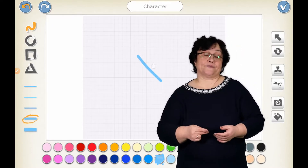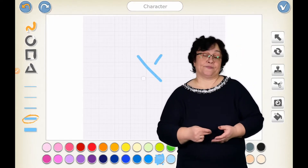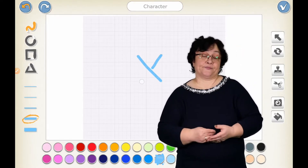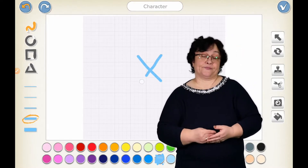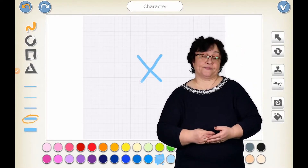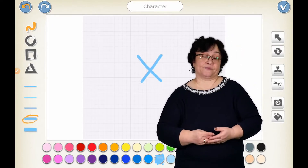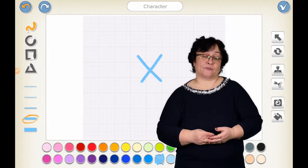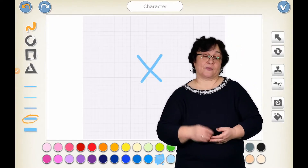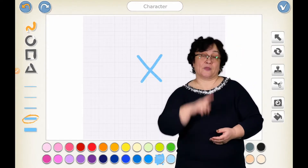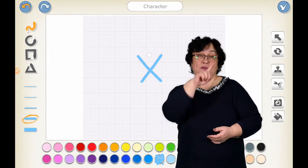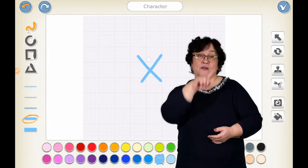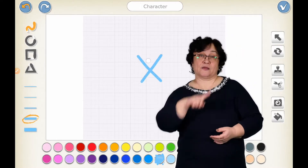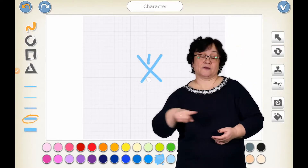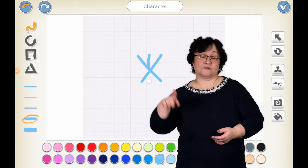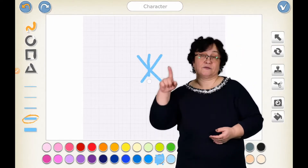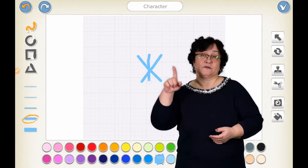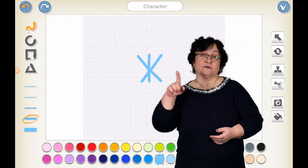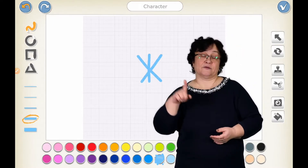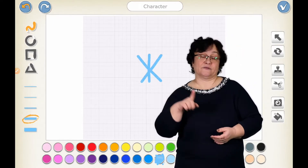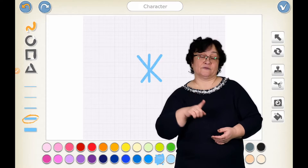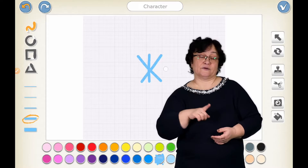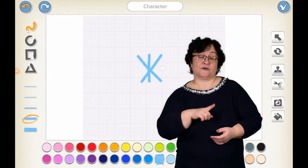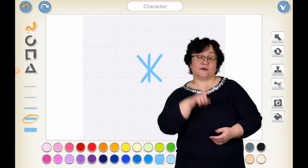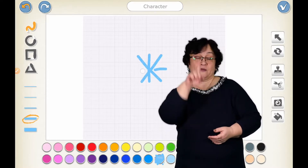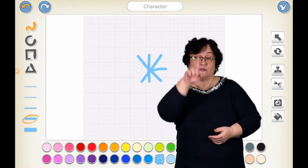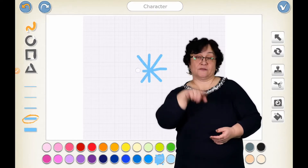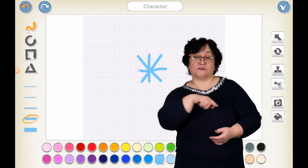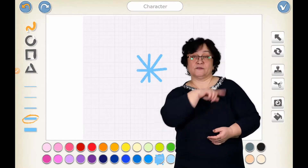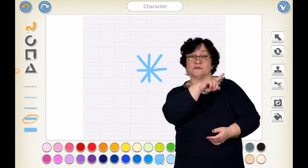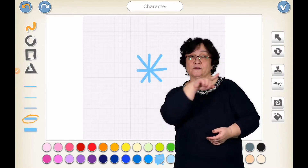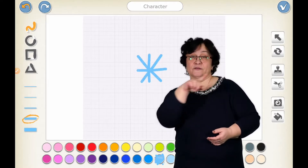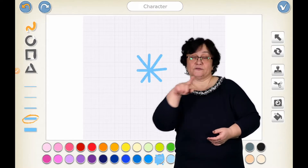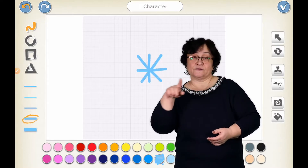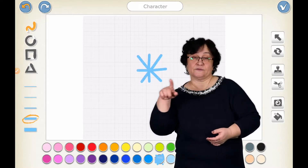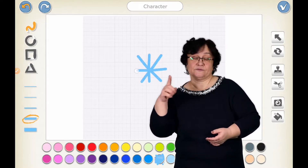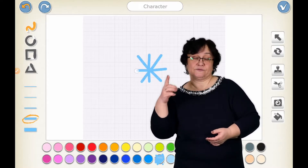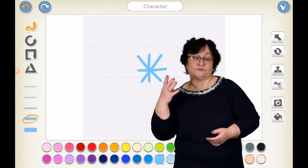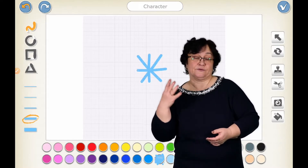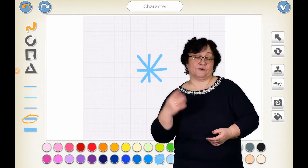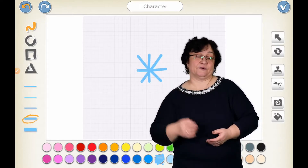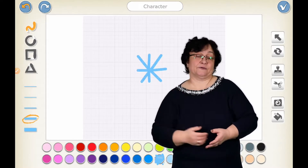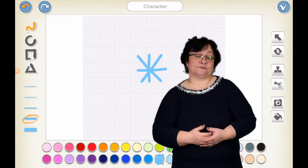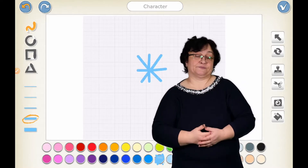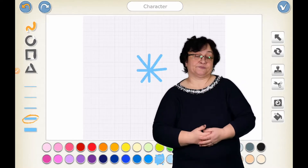Раз, два, три, чотири.